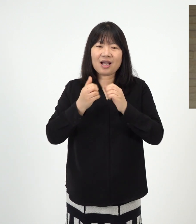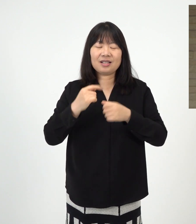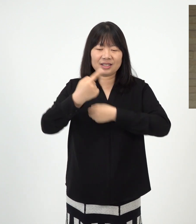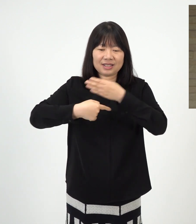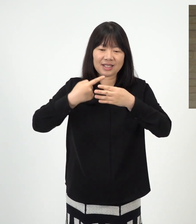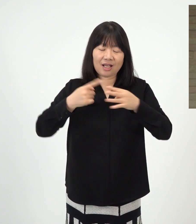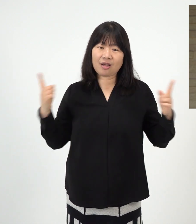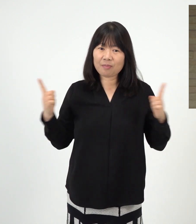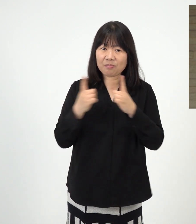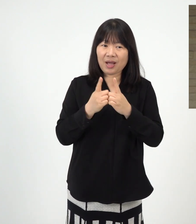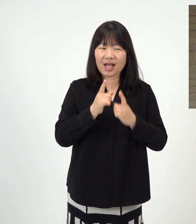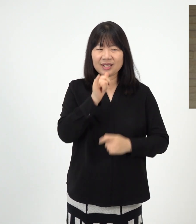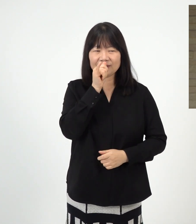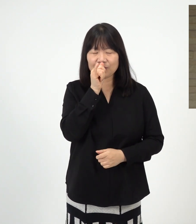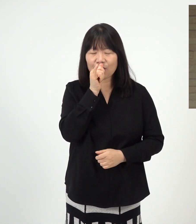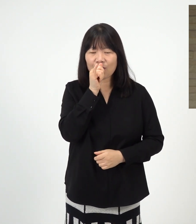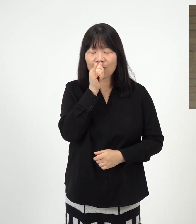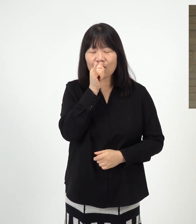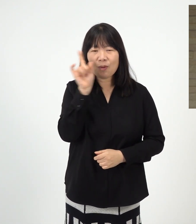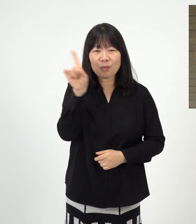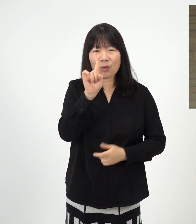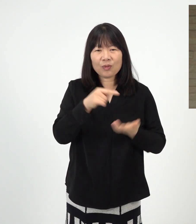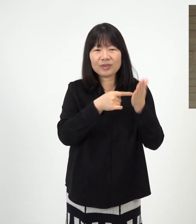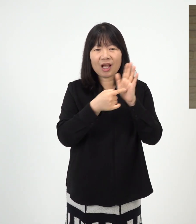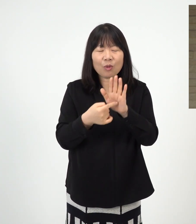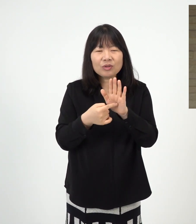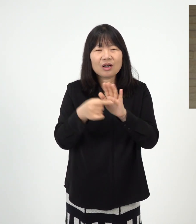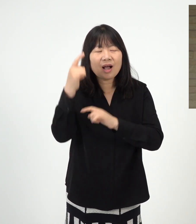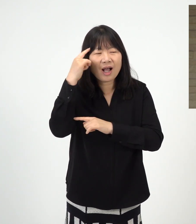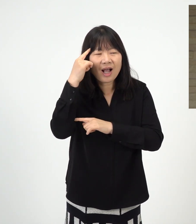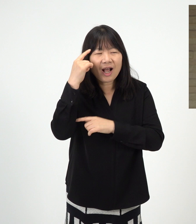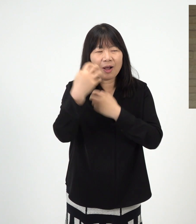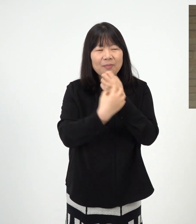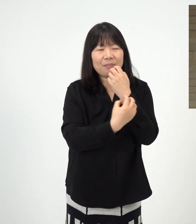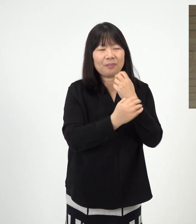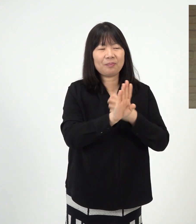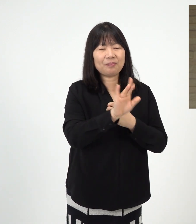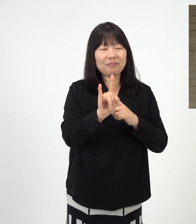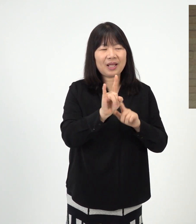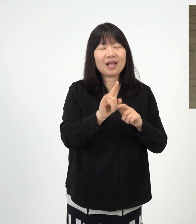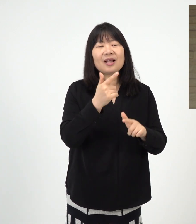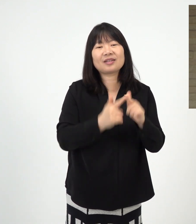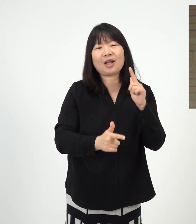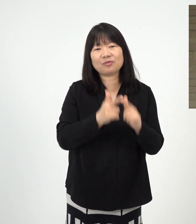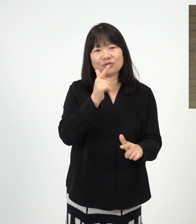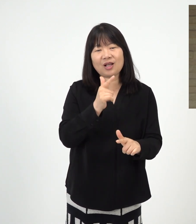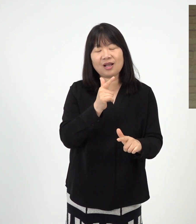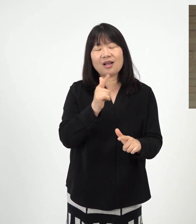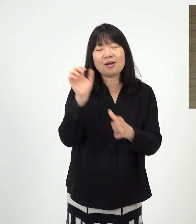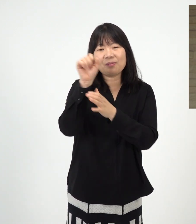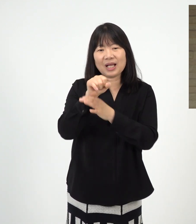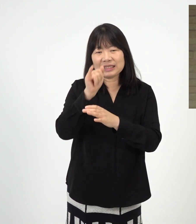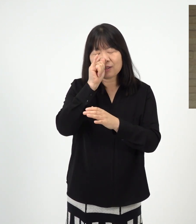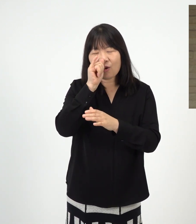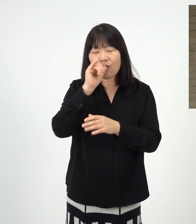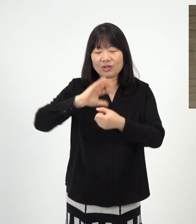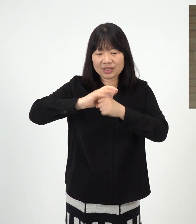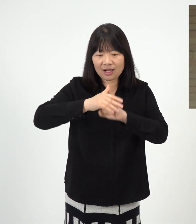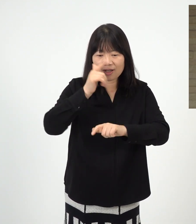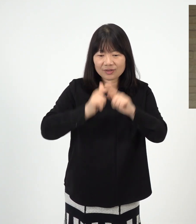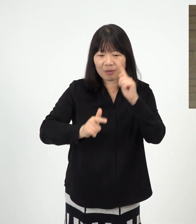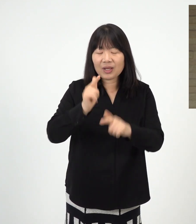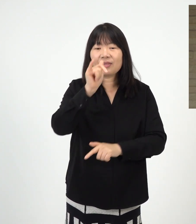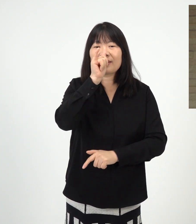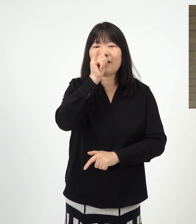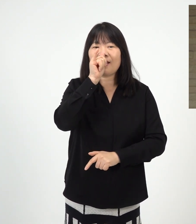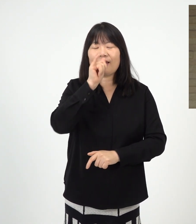오면 뭐가 나오나 이거 배나무네. 배가 맺히는 거예요. 이거 사과나무네.